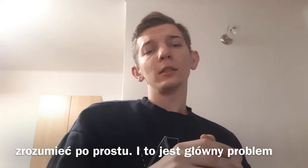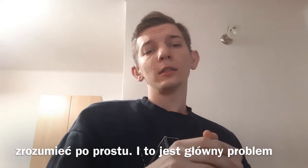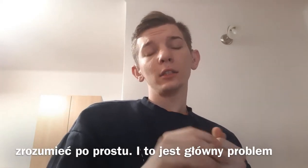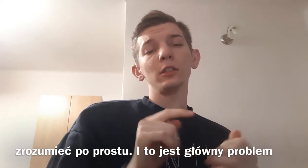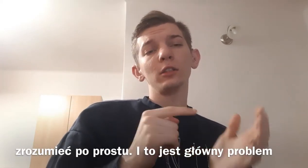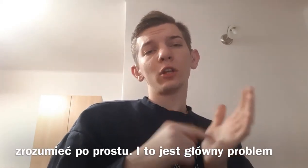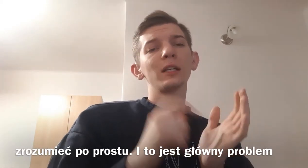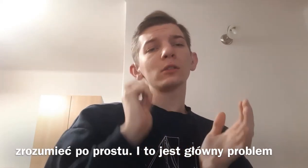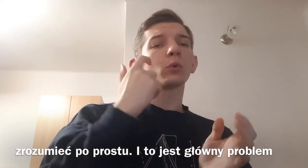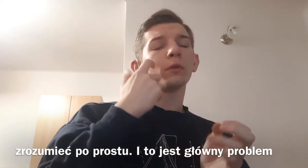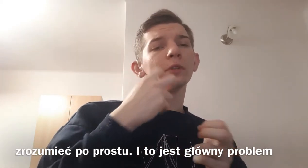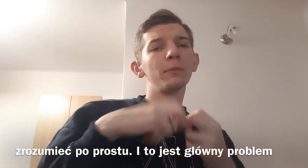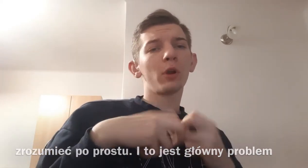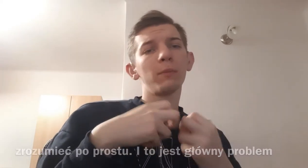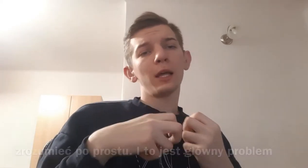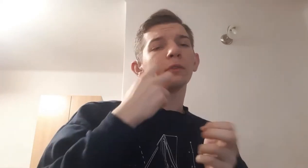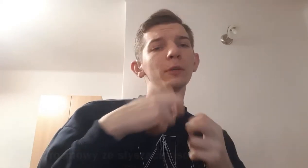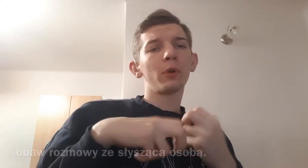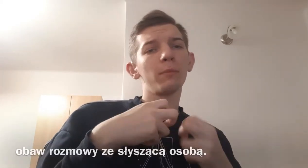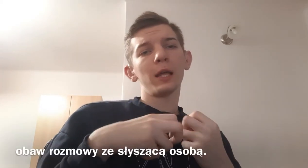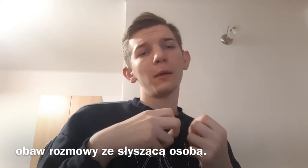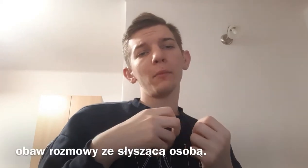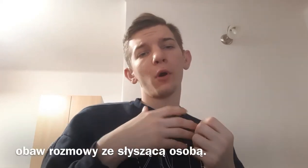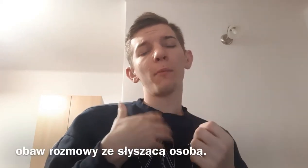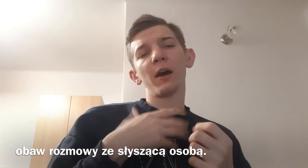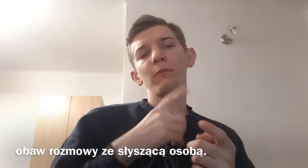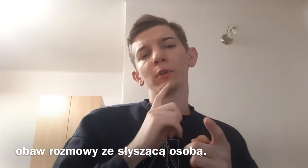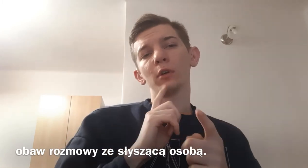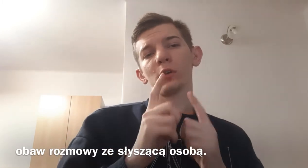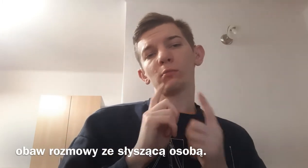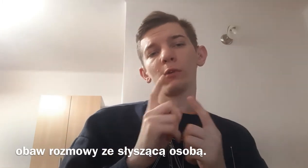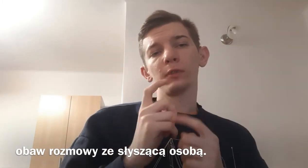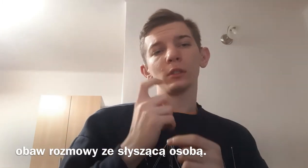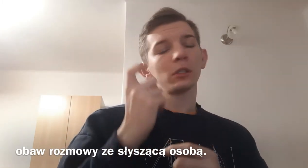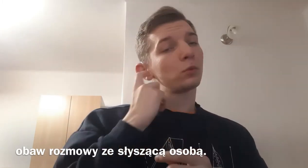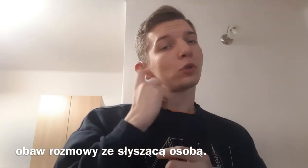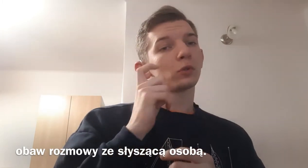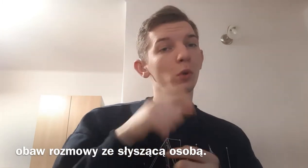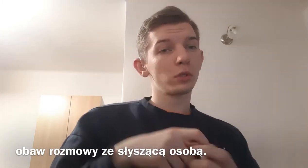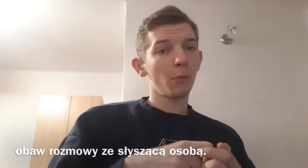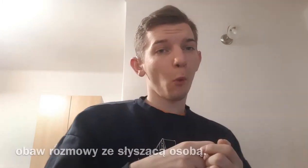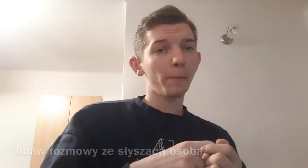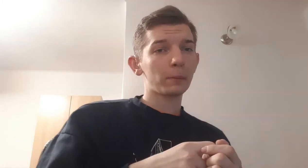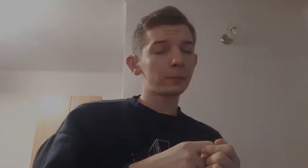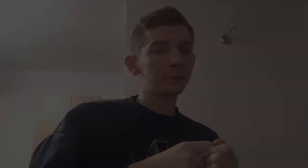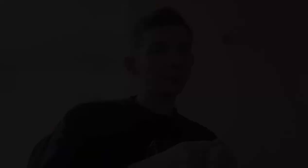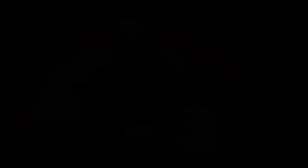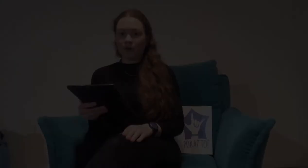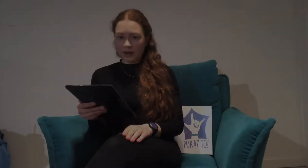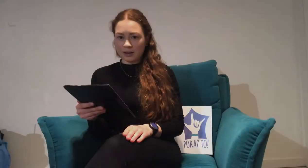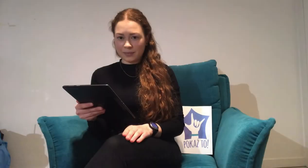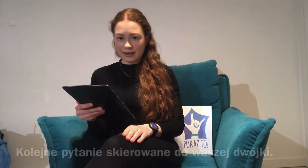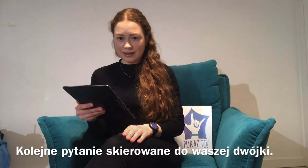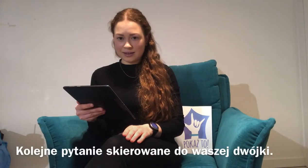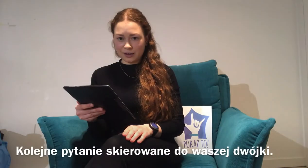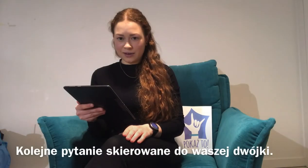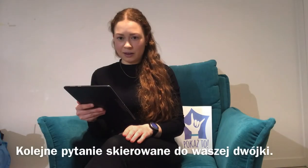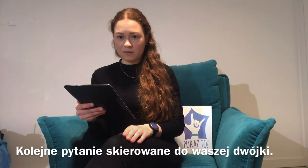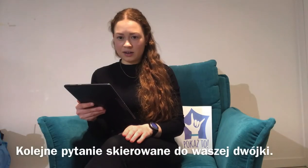I to jest główny problem obawy rozmowy ze słyszącą osobą. Kolejne pytanie skierowane do Waszej